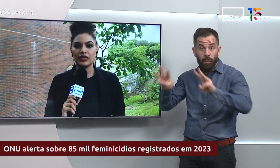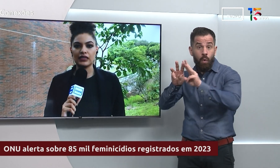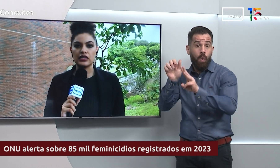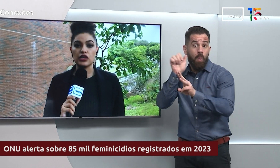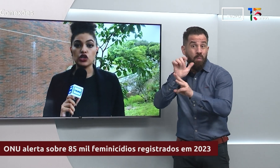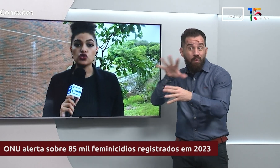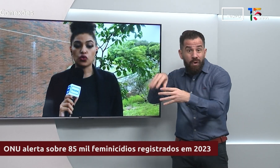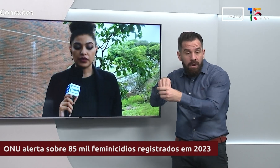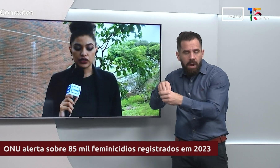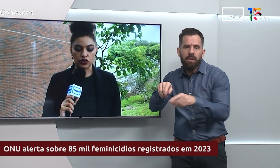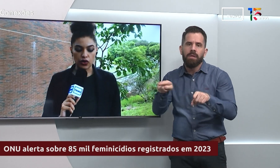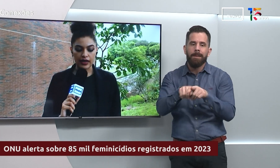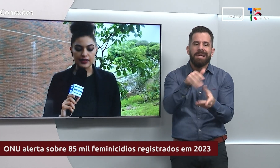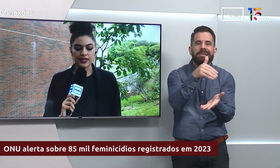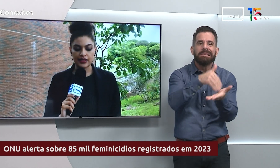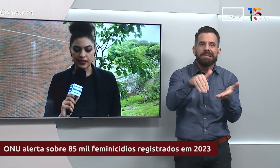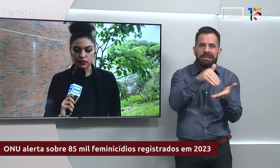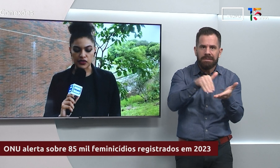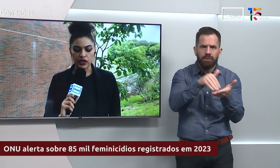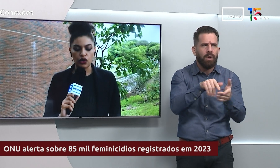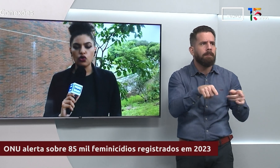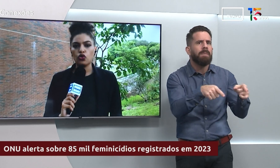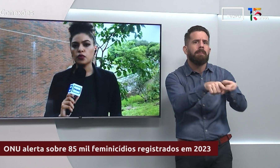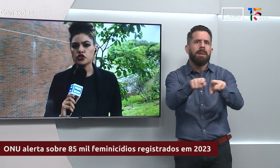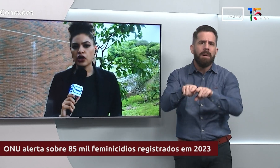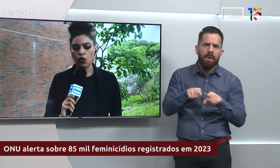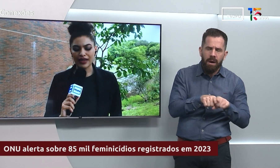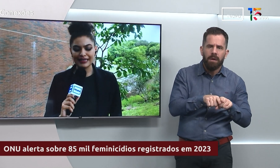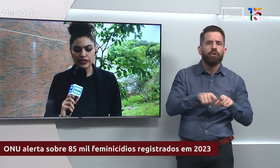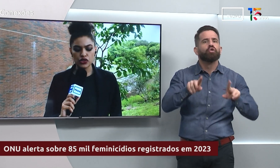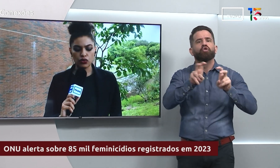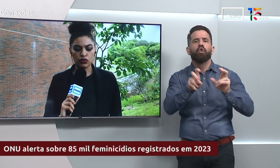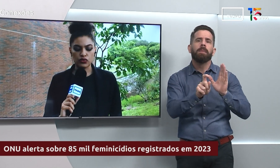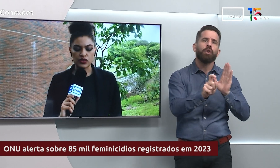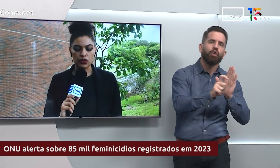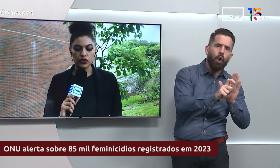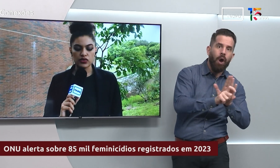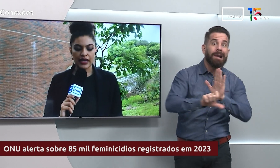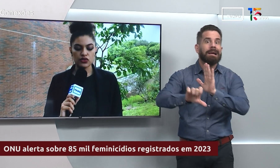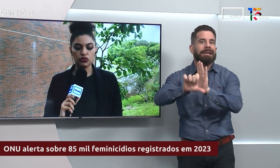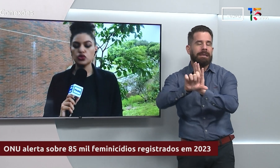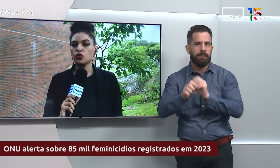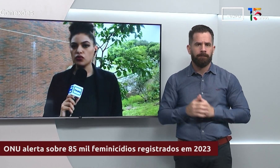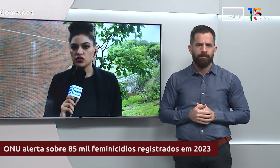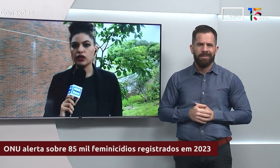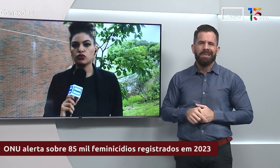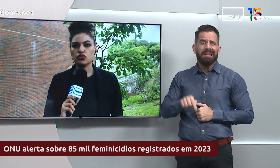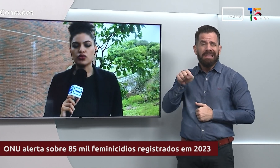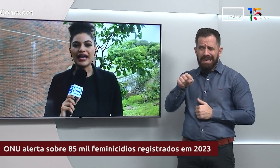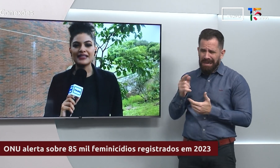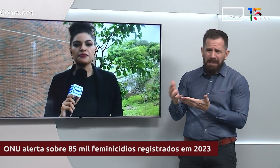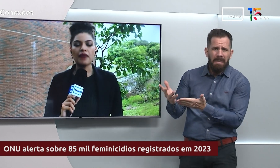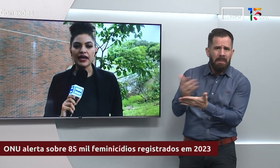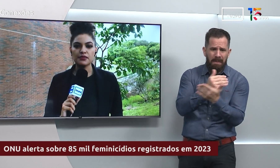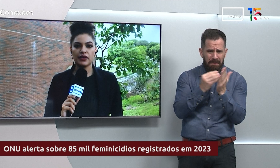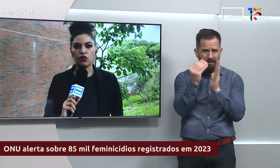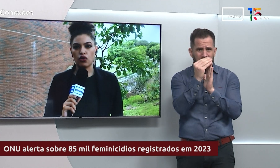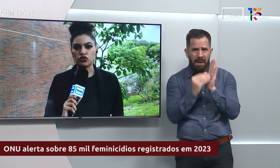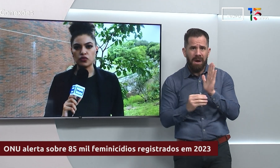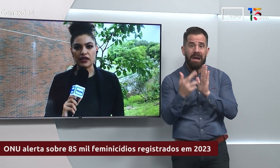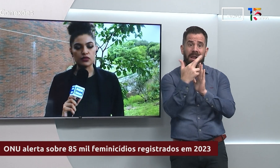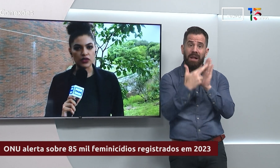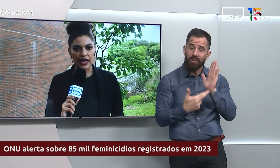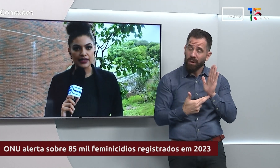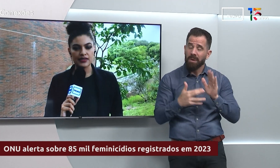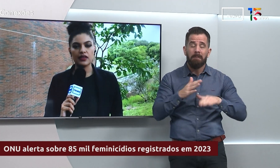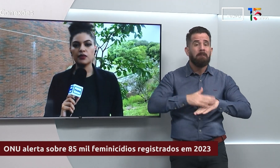Nações Unidas sobre Drogas e Crimes. O grupo chegou à triste conclusão que os lares continuam sendo os lugares mais perigosos